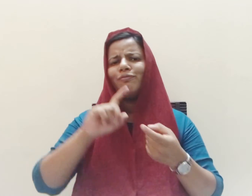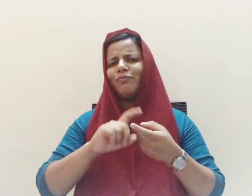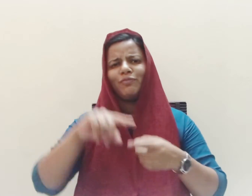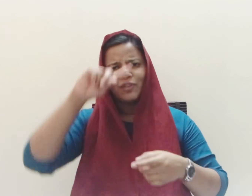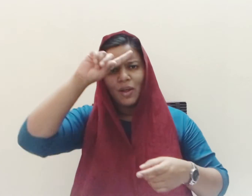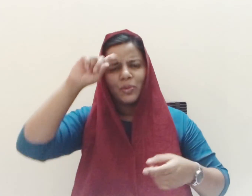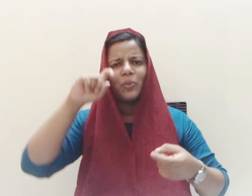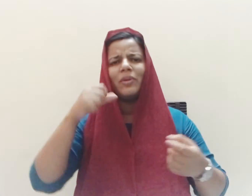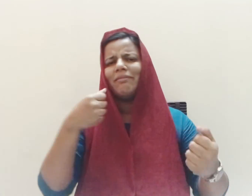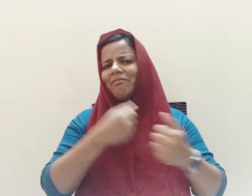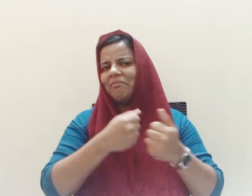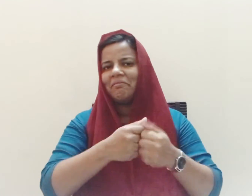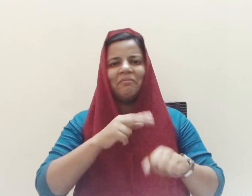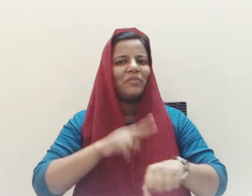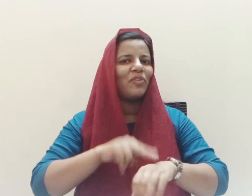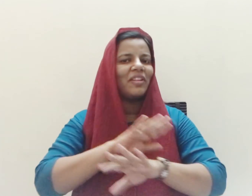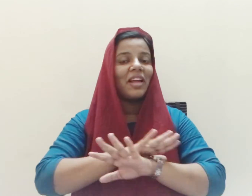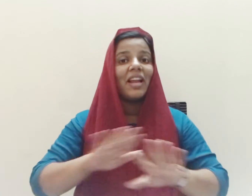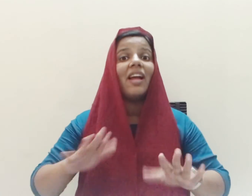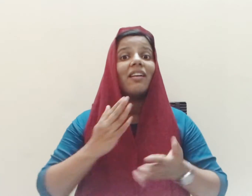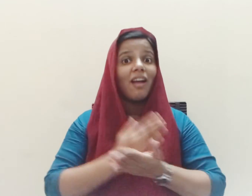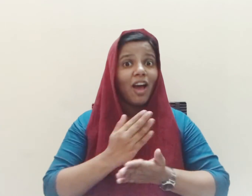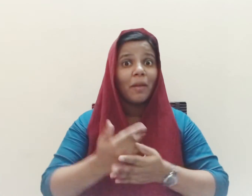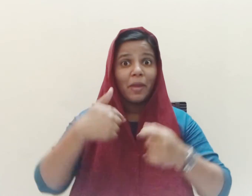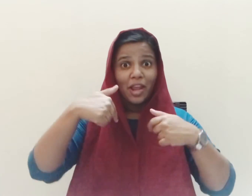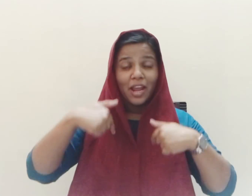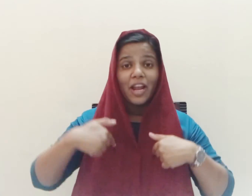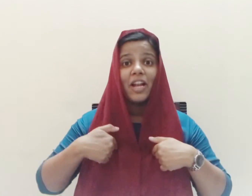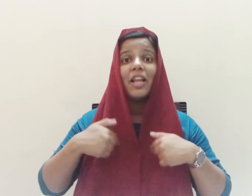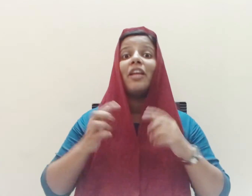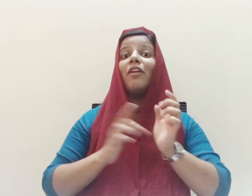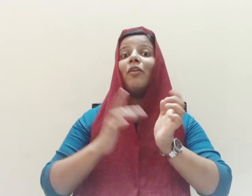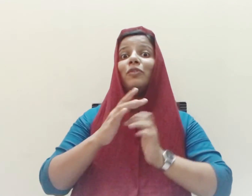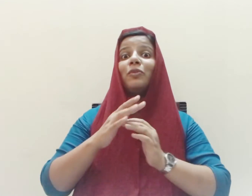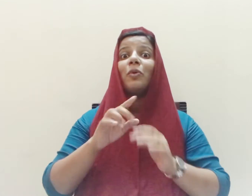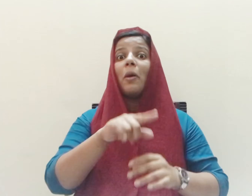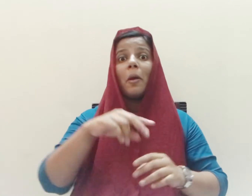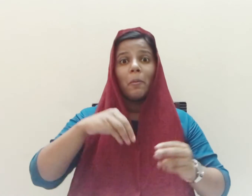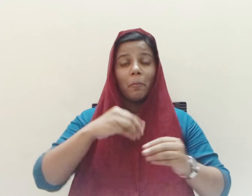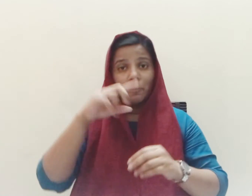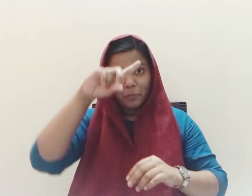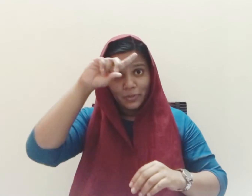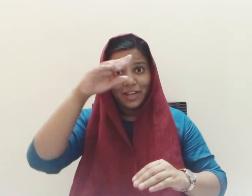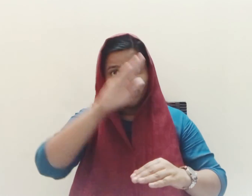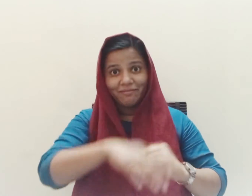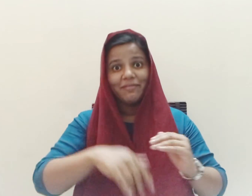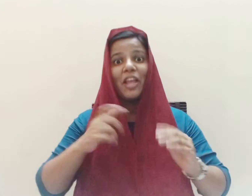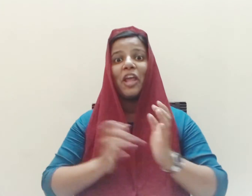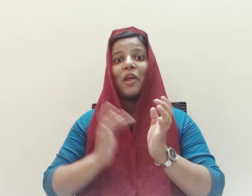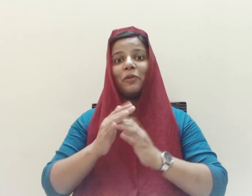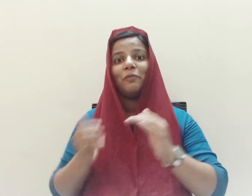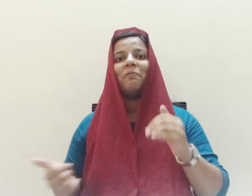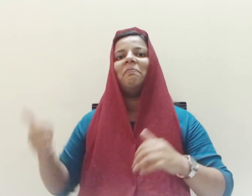കാരണം എന്നിലുള്ളവൻ അവനേക്കാൾ വലിയവന്, ആ പ്രശ്നത്തേക്കാൾ വലിയവന്. അതുകൊണ്ട് ധൈര്യമായിട്ട്